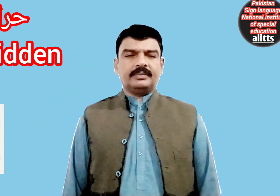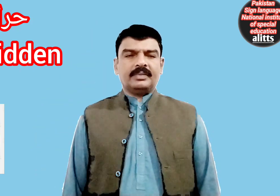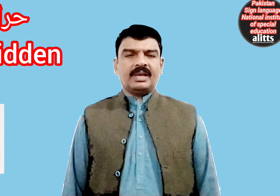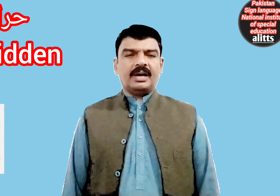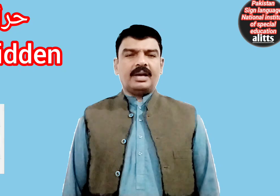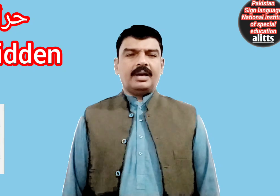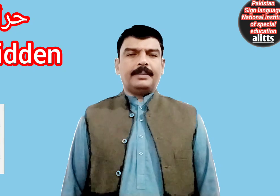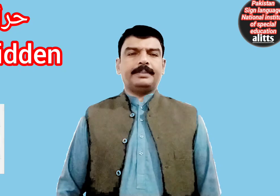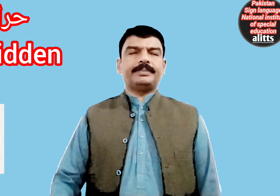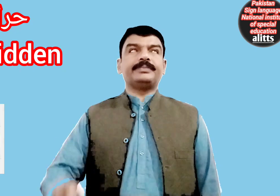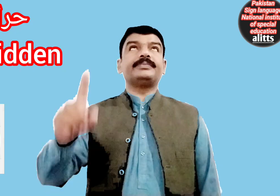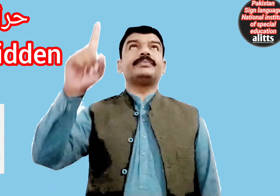हराम,